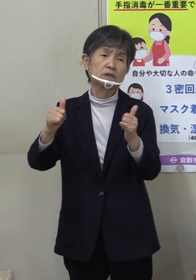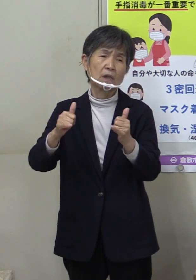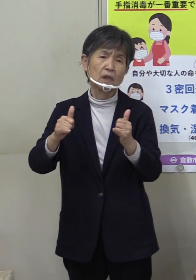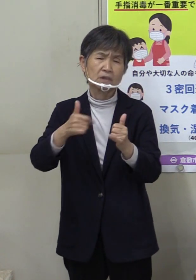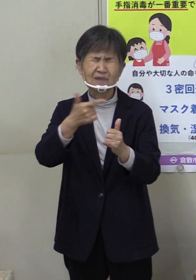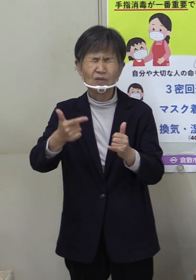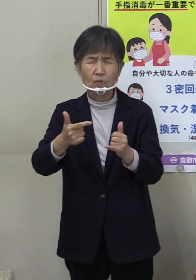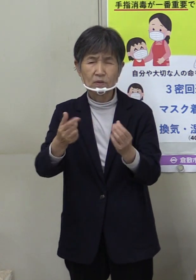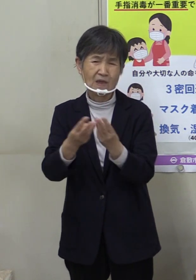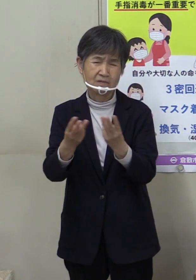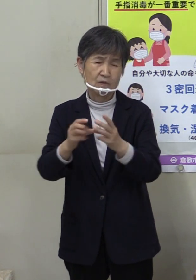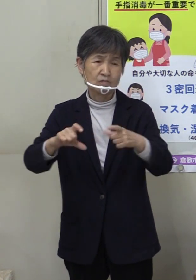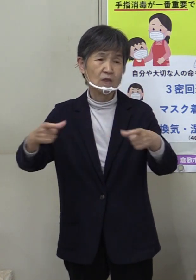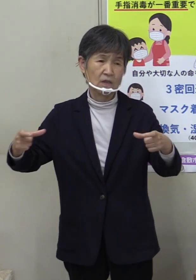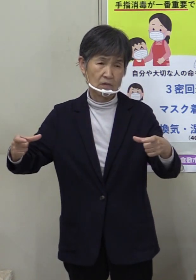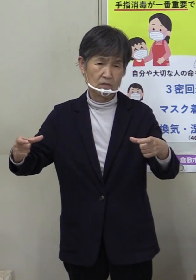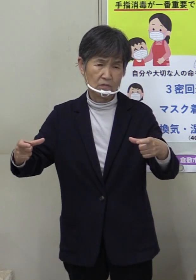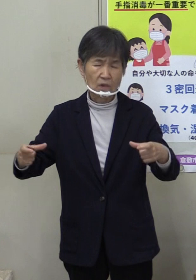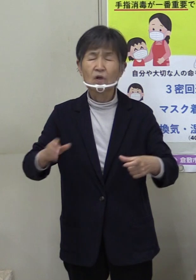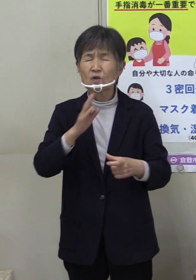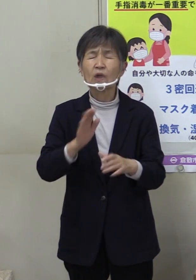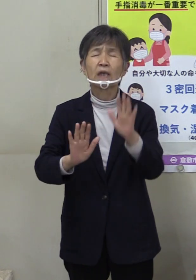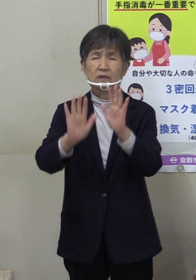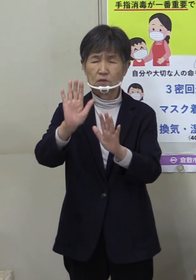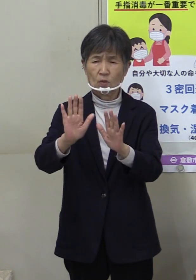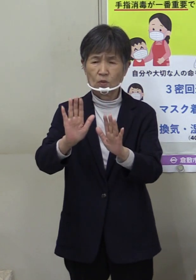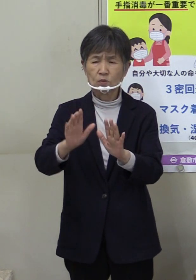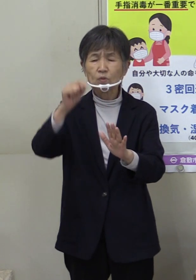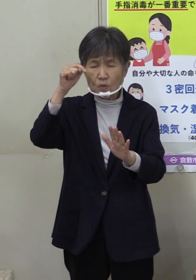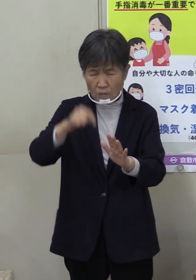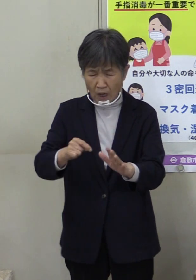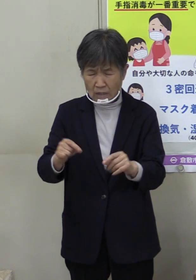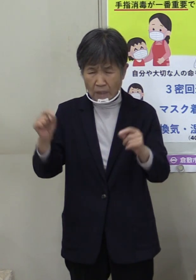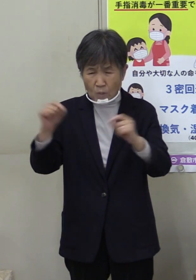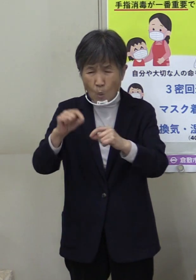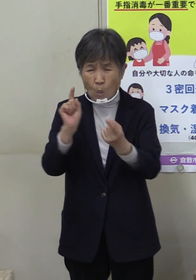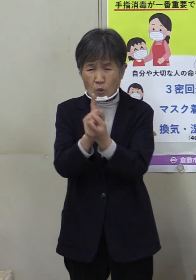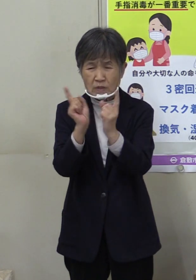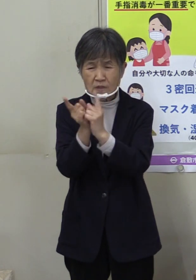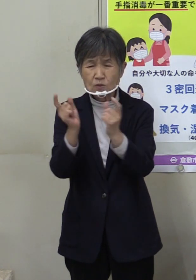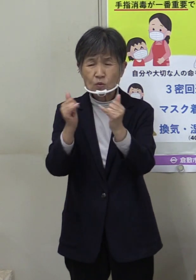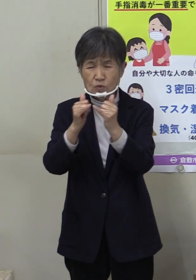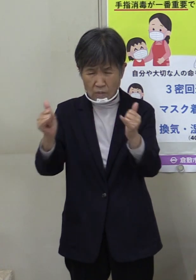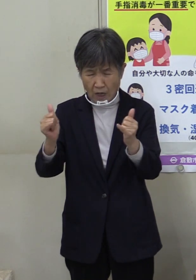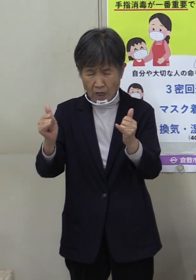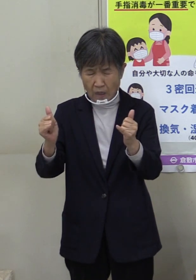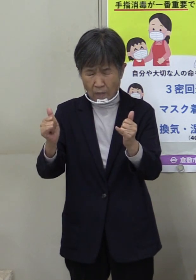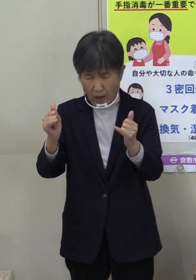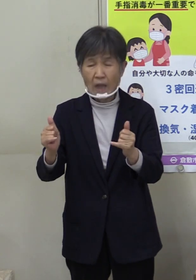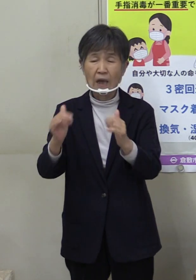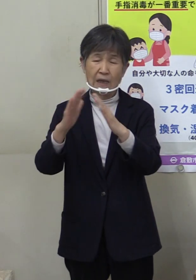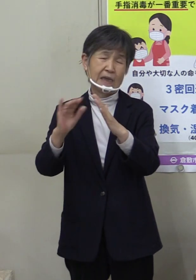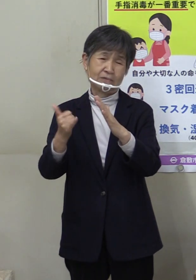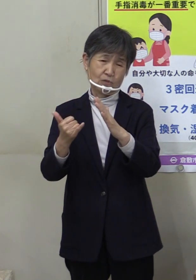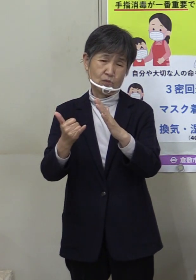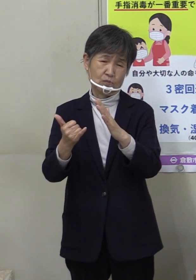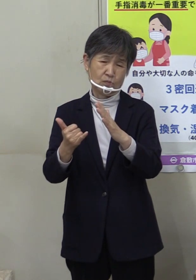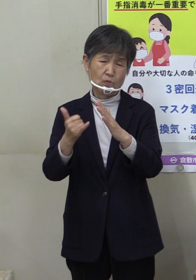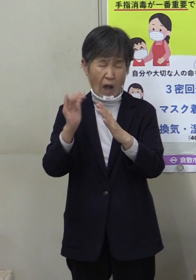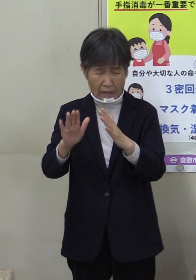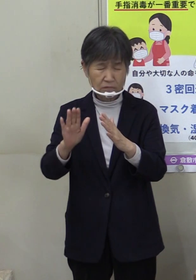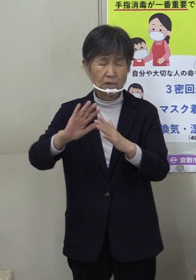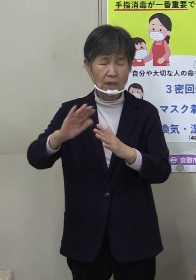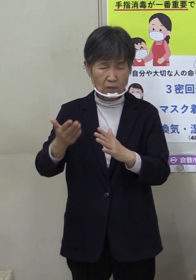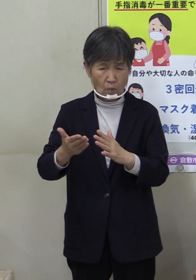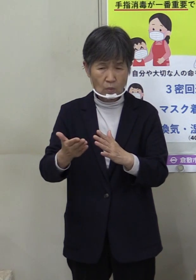っているというのが現状でございます。その中で濃厚接触者ので当然家族が含まれるわけですけども、そうな